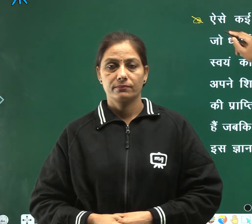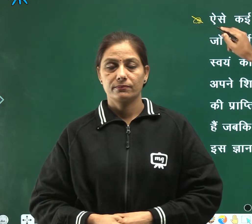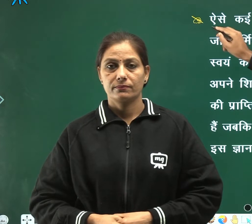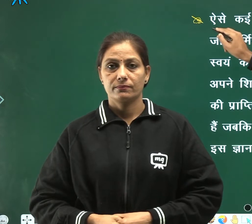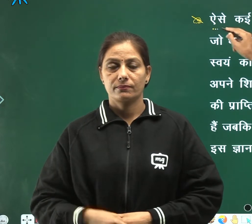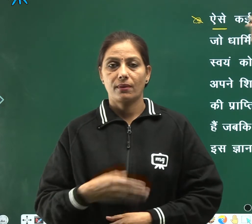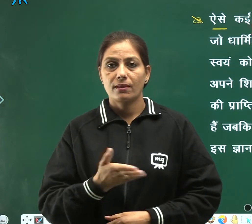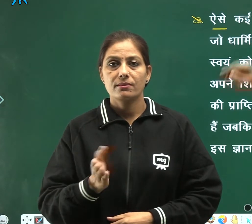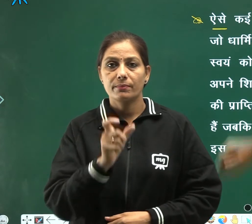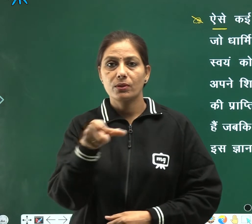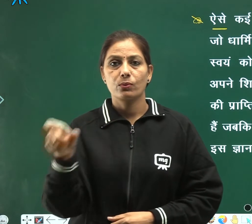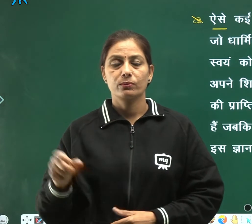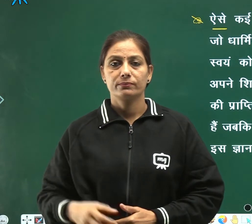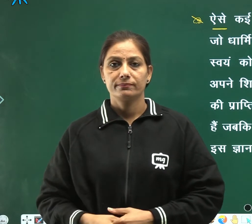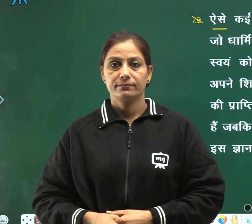ऐसे